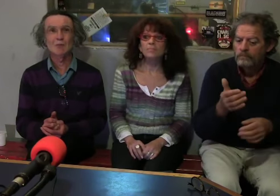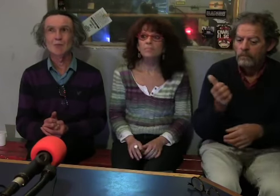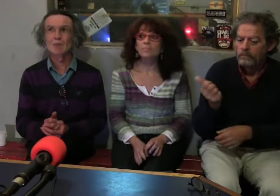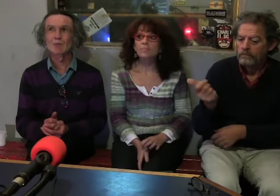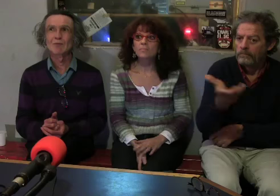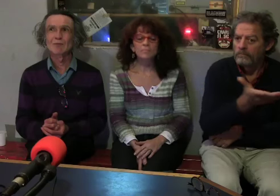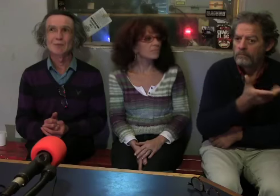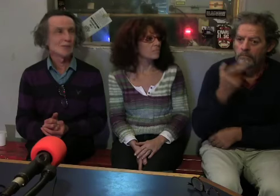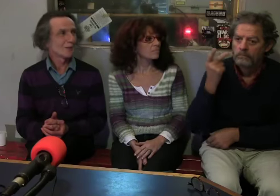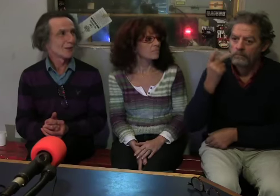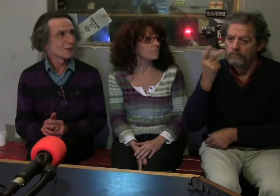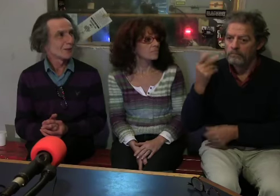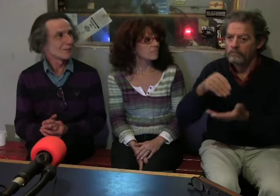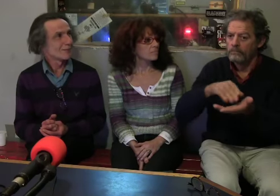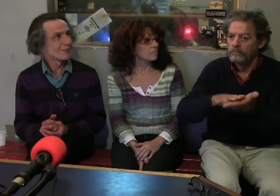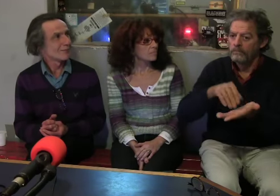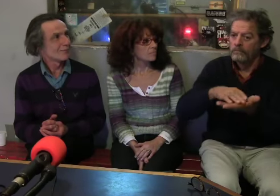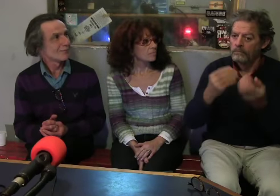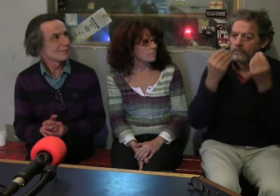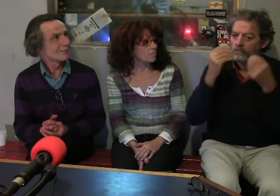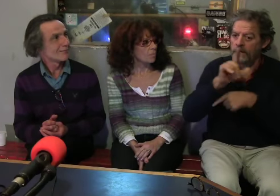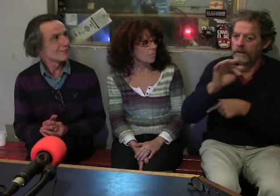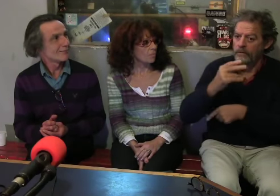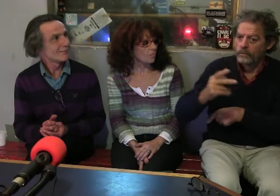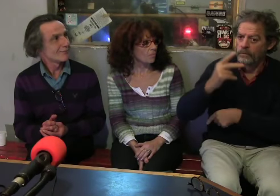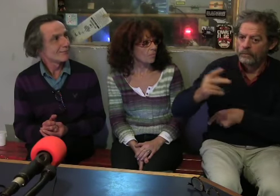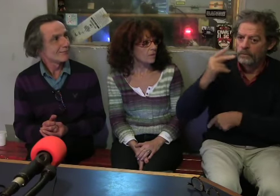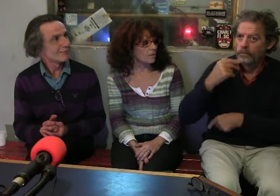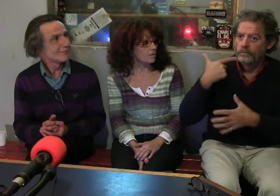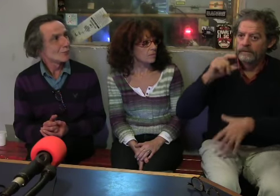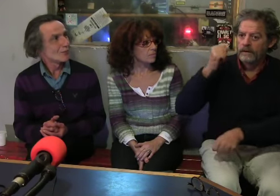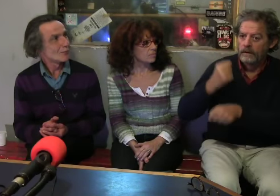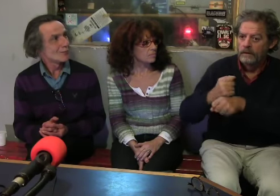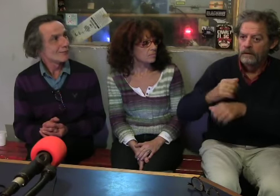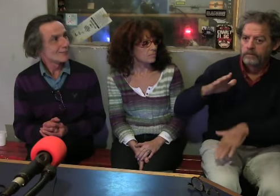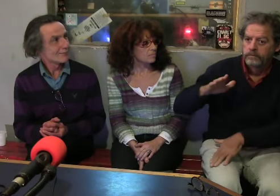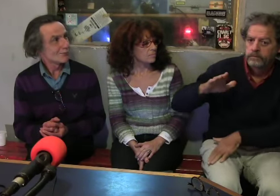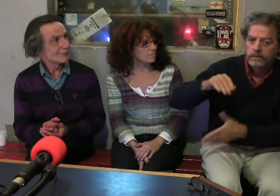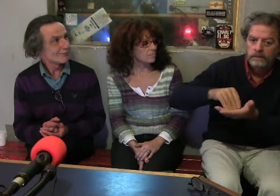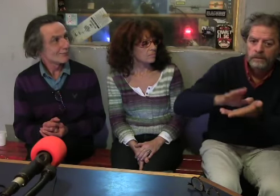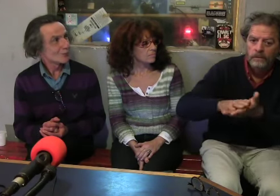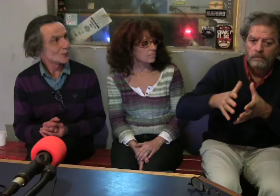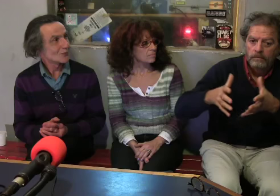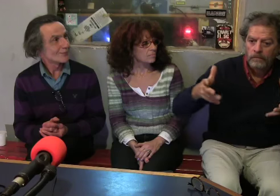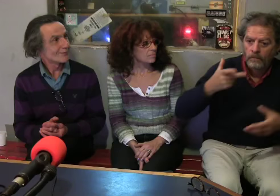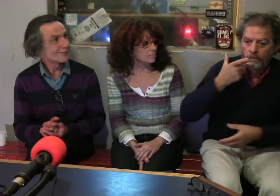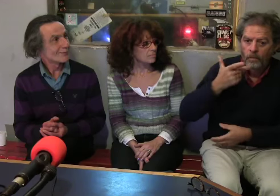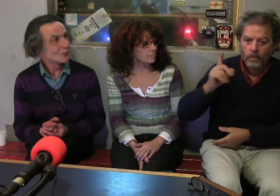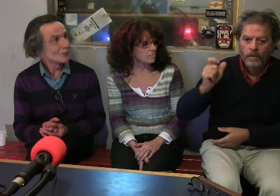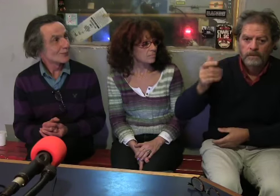En lien avec ça, dit Jacques, il y a de plus en plus de cours de langue des signes, plein de gens